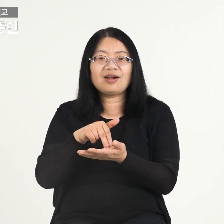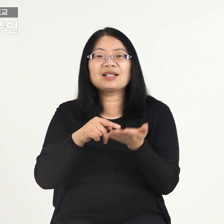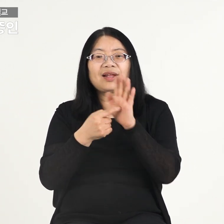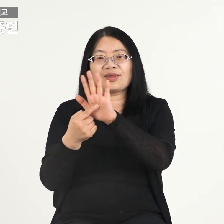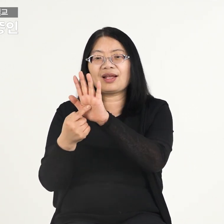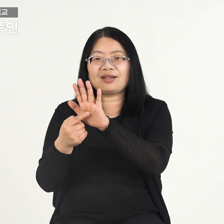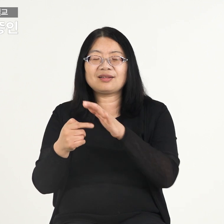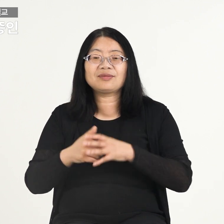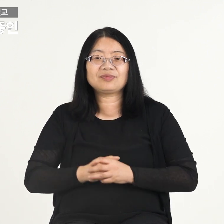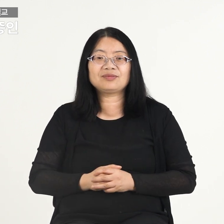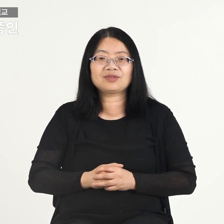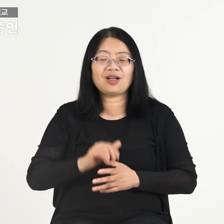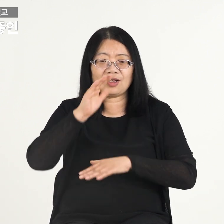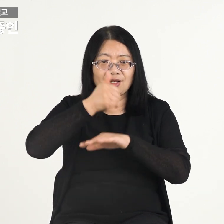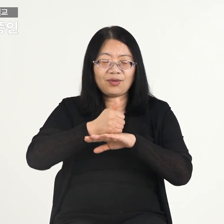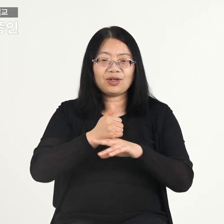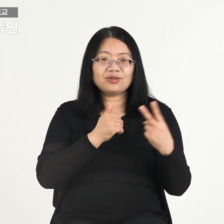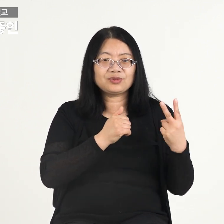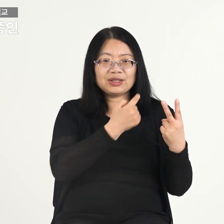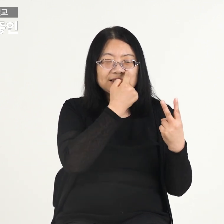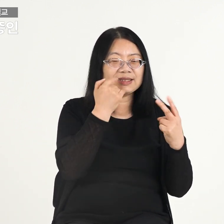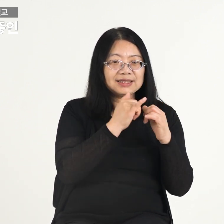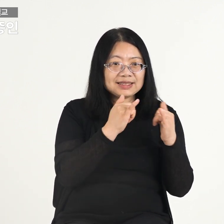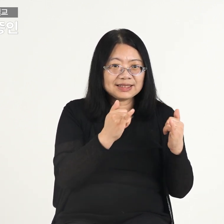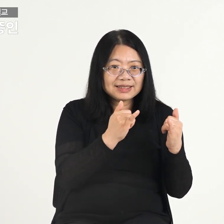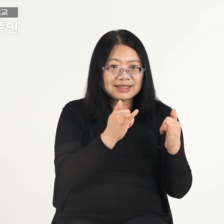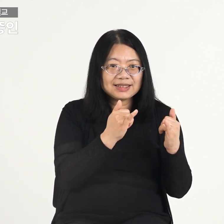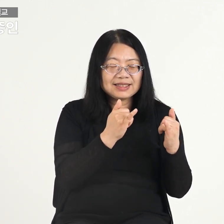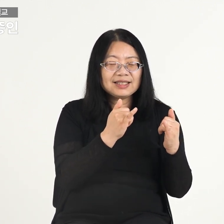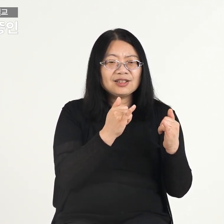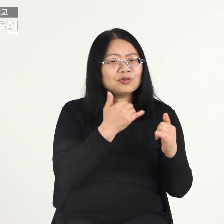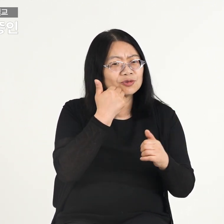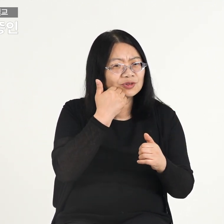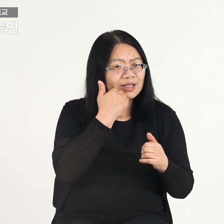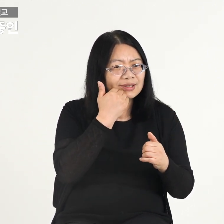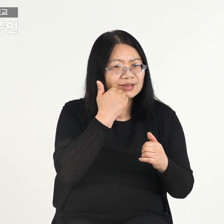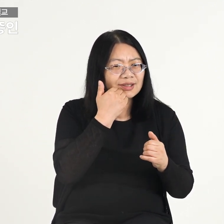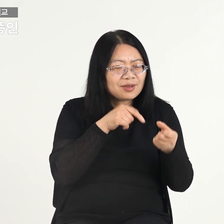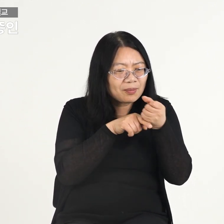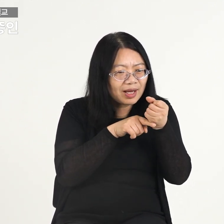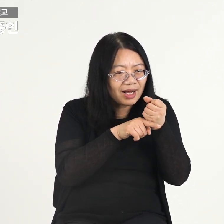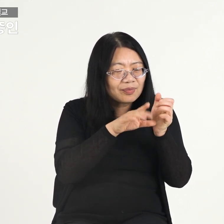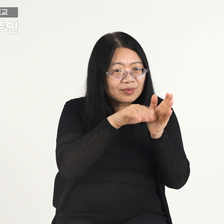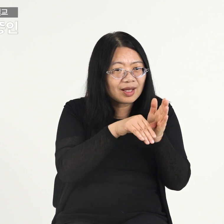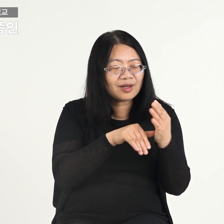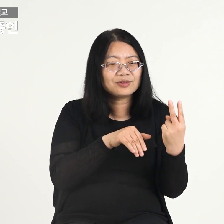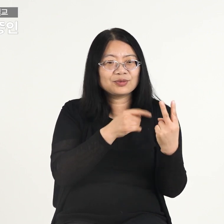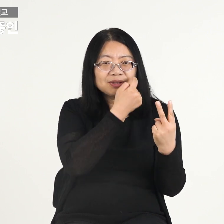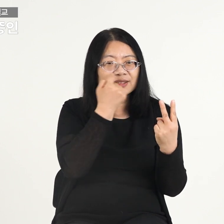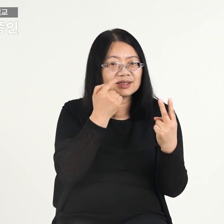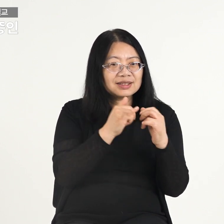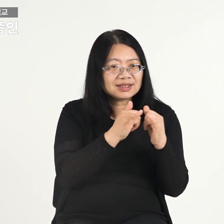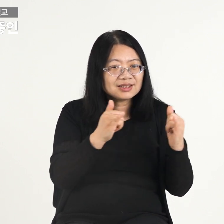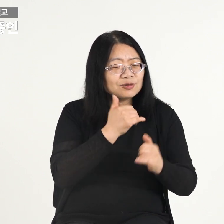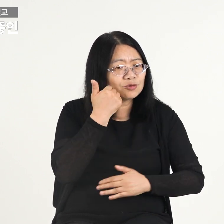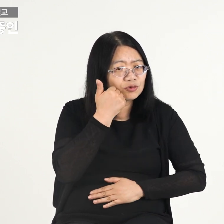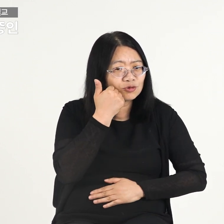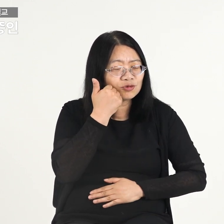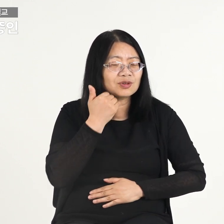그러니까 결국 두 증인을 지금 밝히는 과정에 있는데 이 두 증인은 결국 이